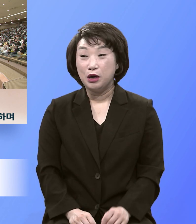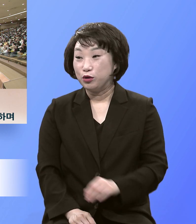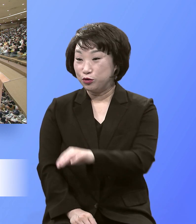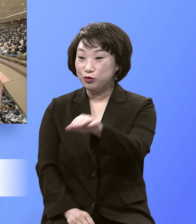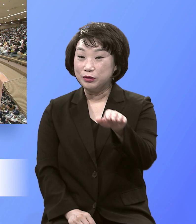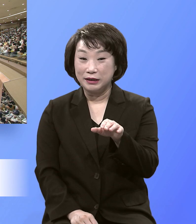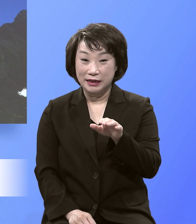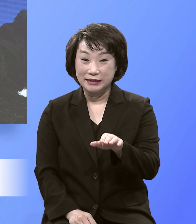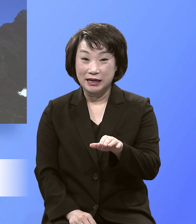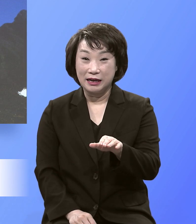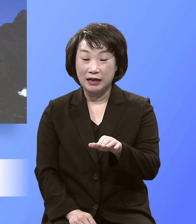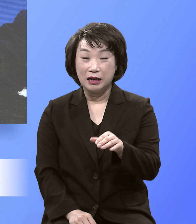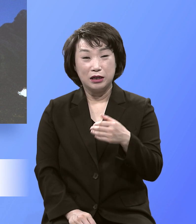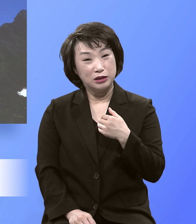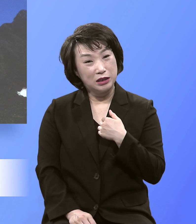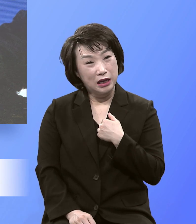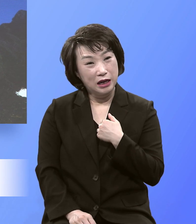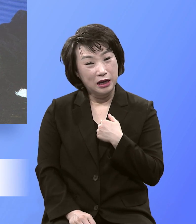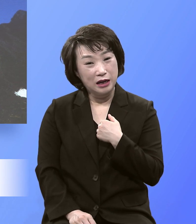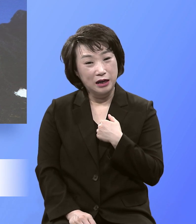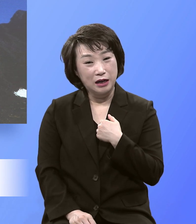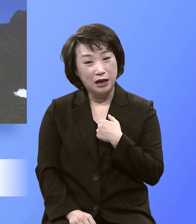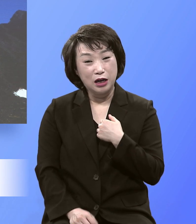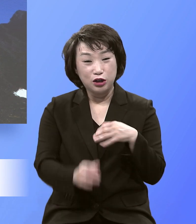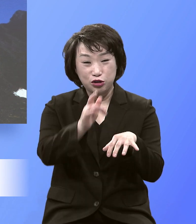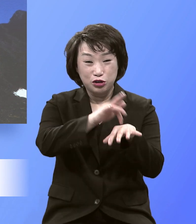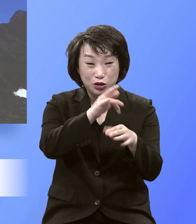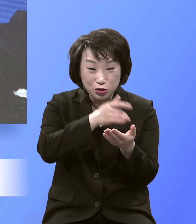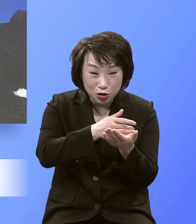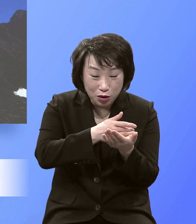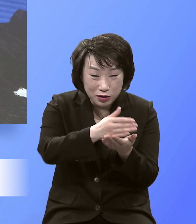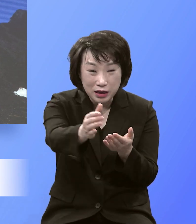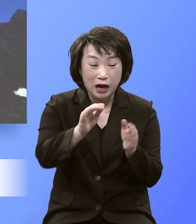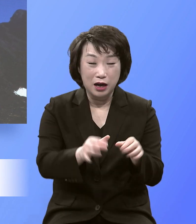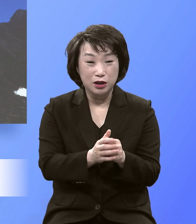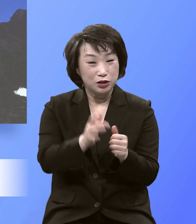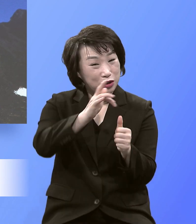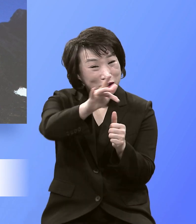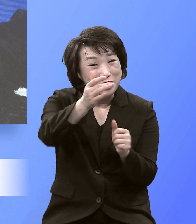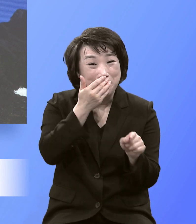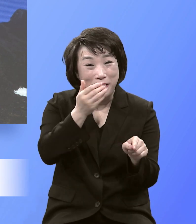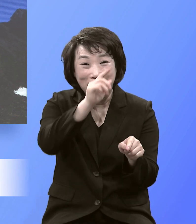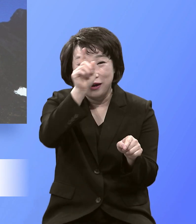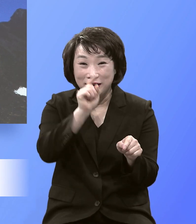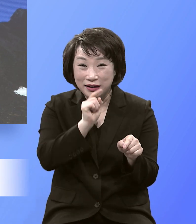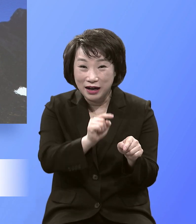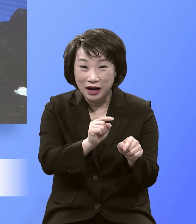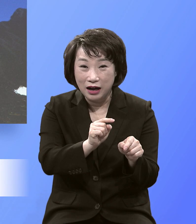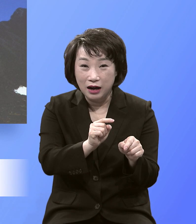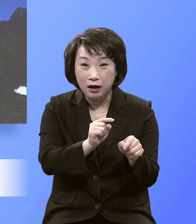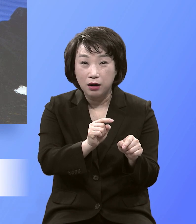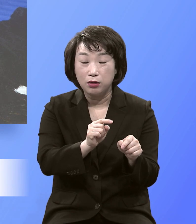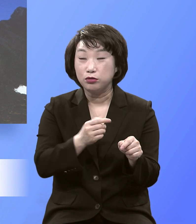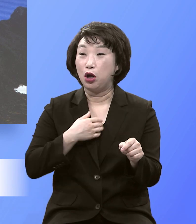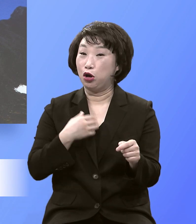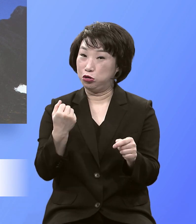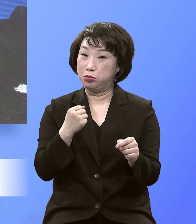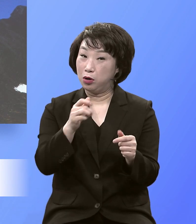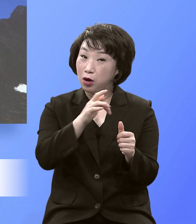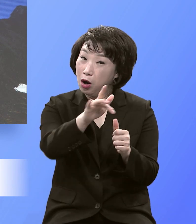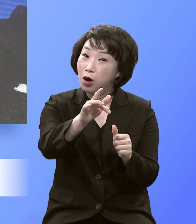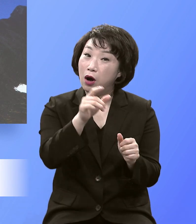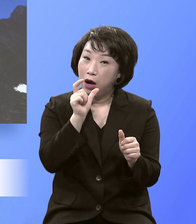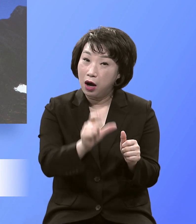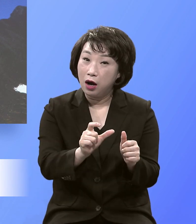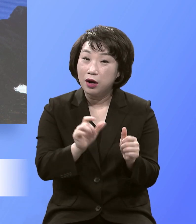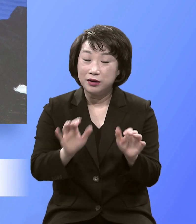우리가 내가 귀신을 쫓아낸다고 나가겠느냐? 안 나가. 그러나